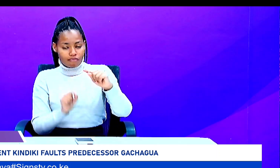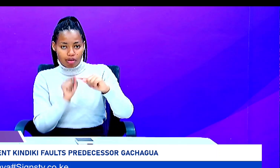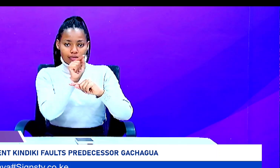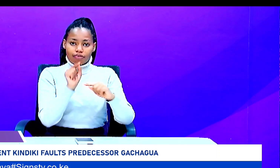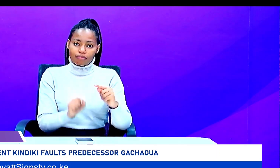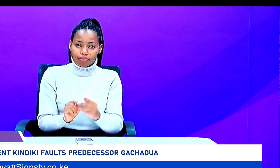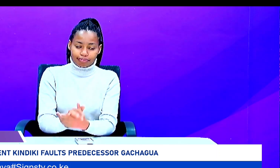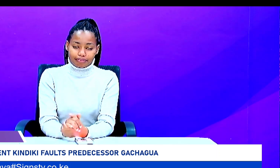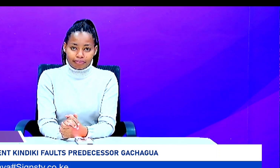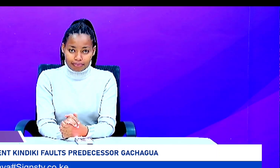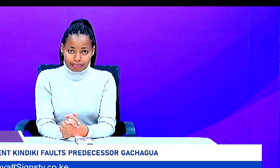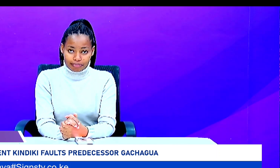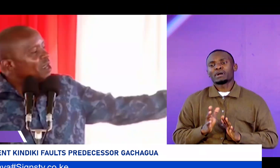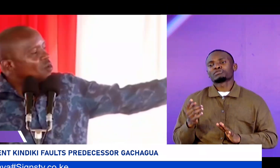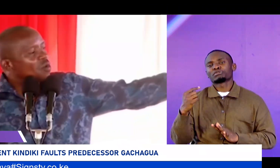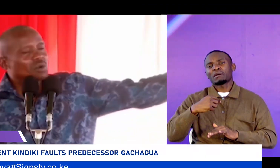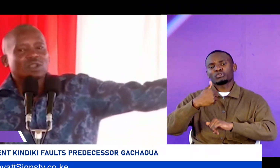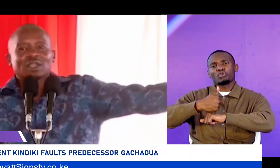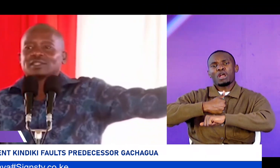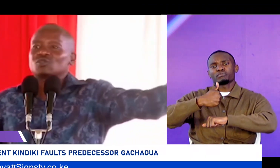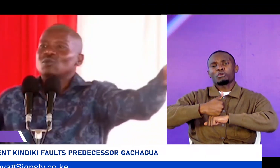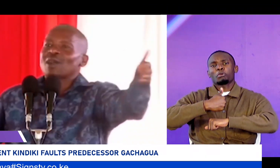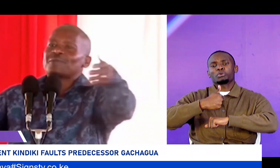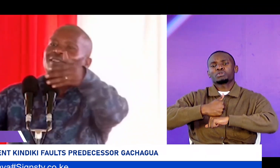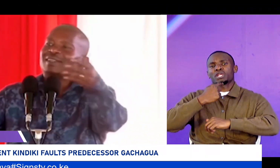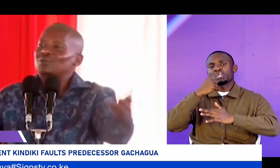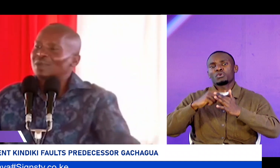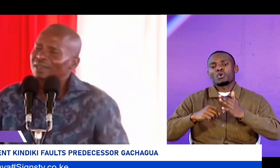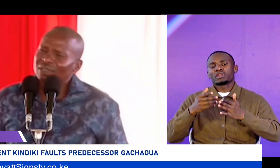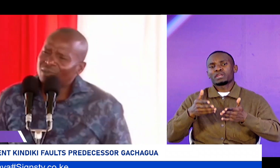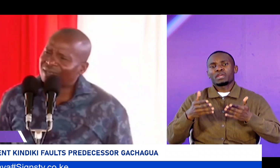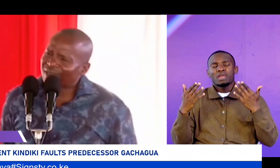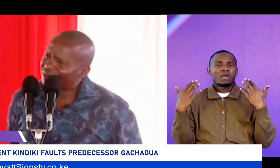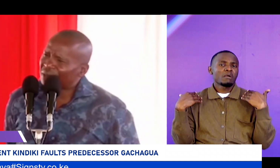divisive rhetorics. Sijui wapi hata anatukana. Unatukana nani wewe?